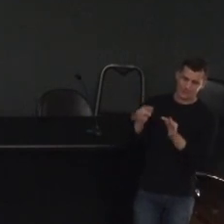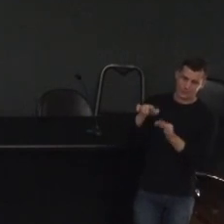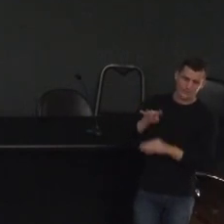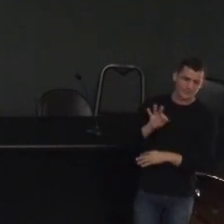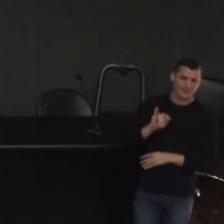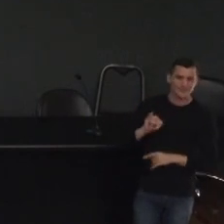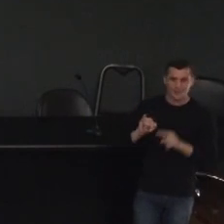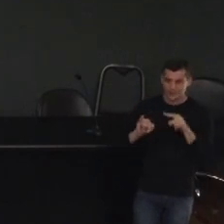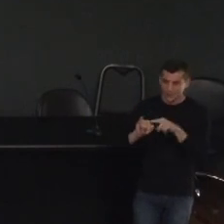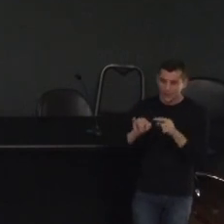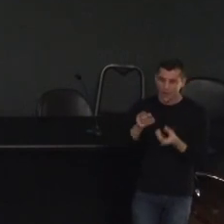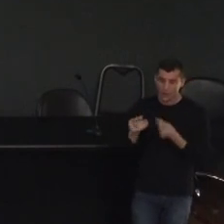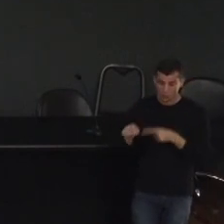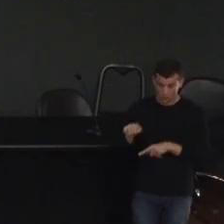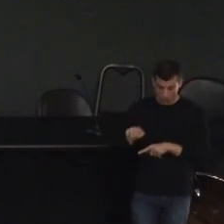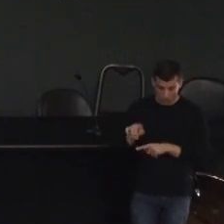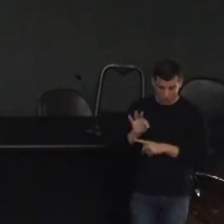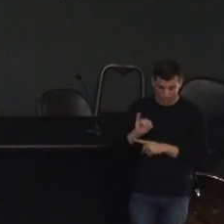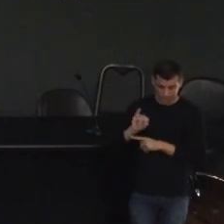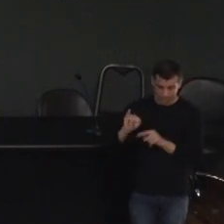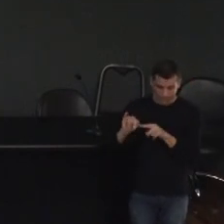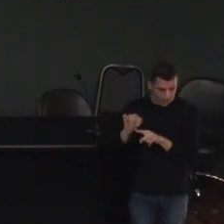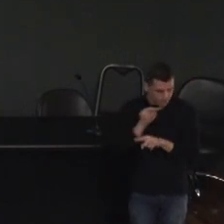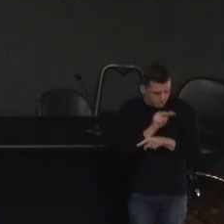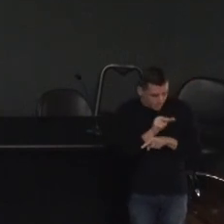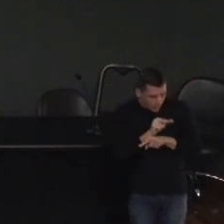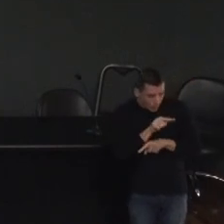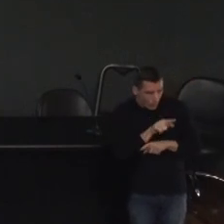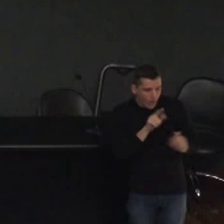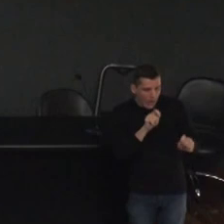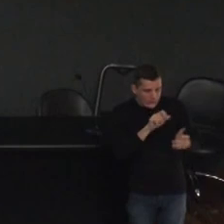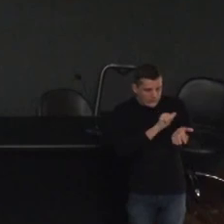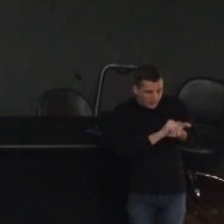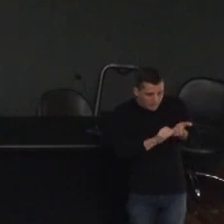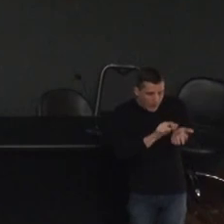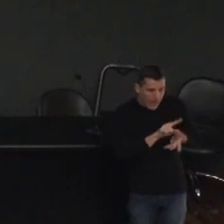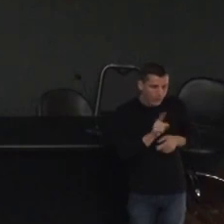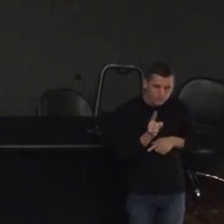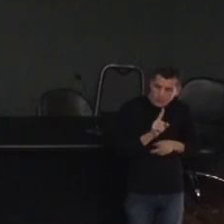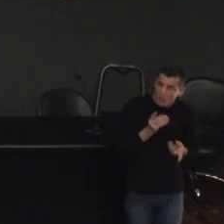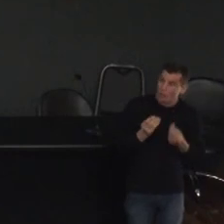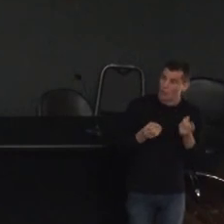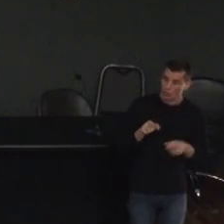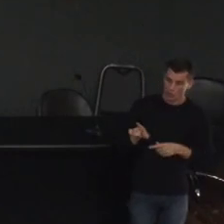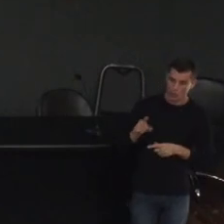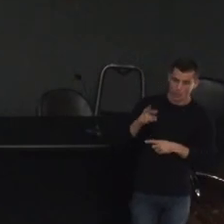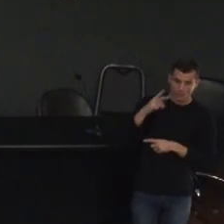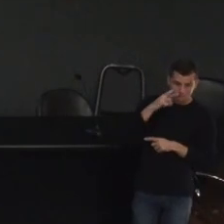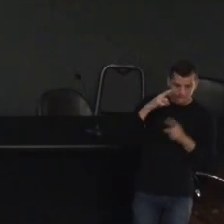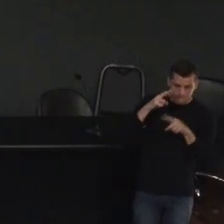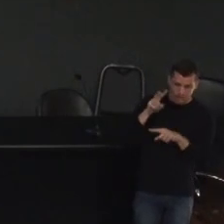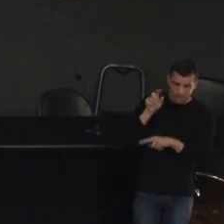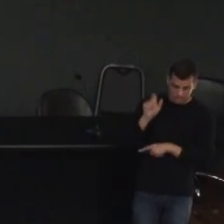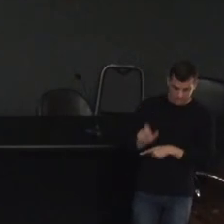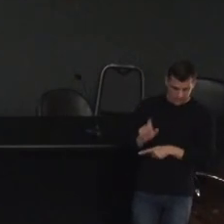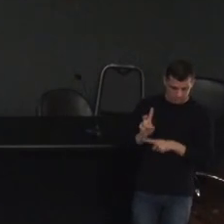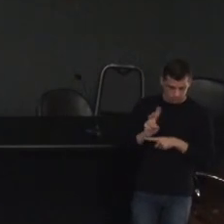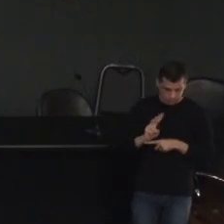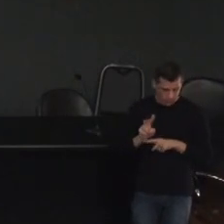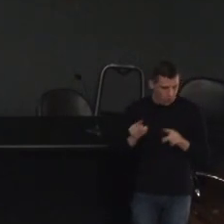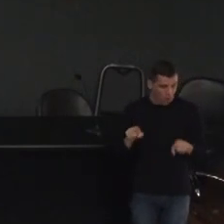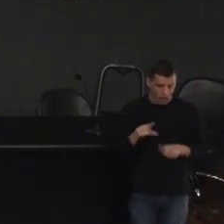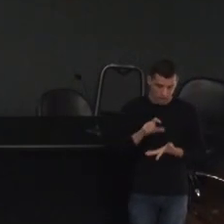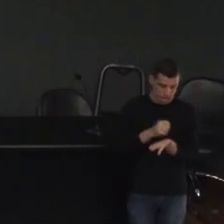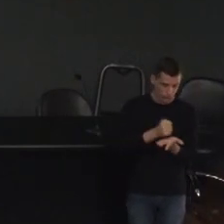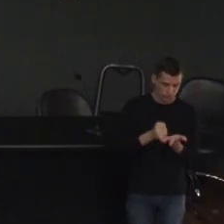contrato e a minha T.I fiscalizar de forma específica claro que posso o fiscal do contrato pode ir lá e dizer acabou o tratamento acabou a finalidade